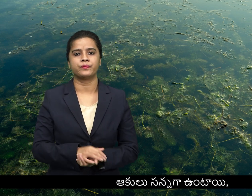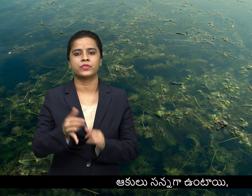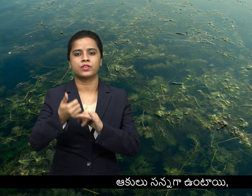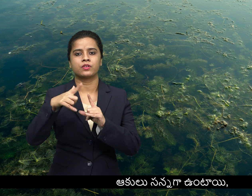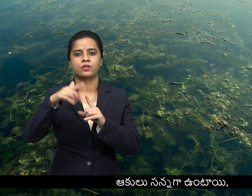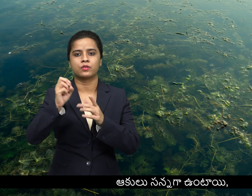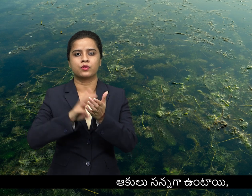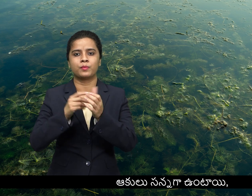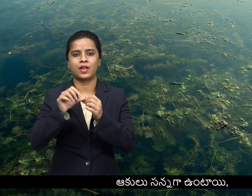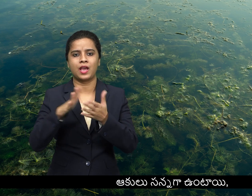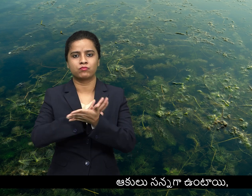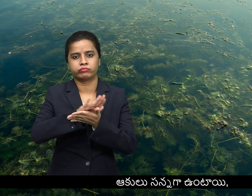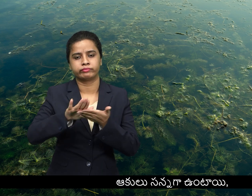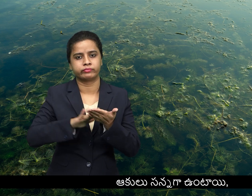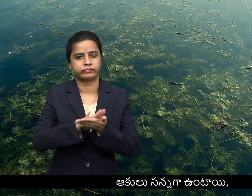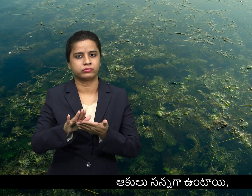ఆకులు సన్నగా ఉంటాయి.